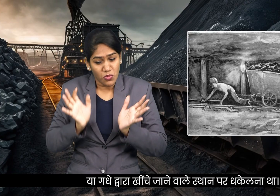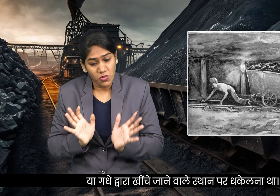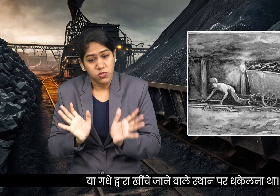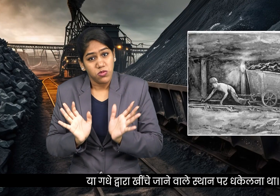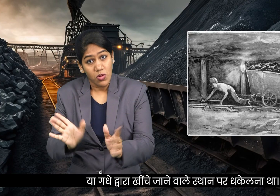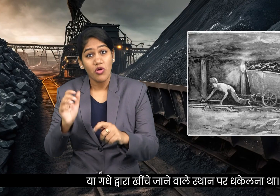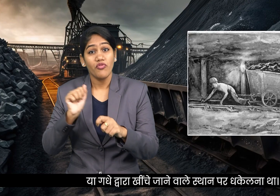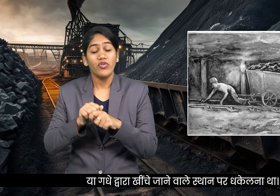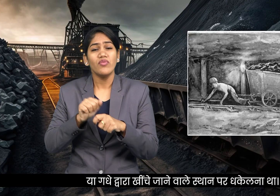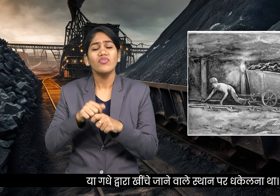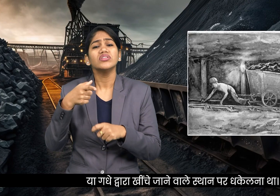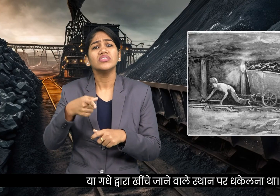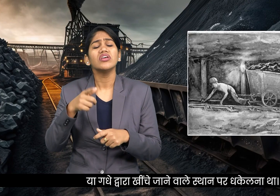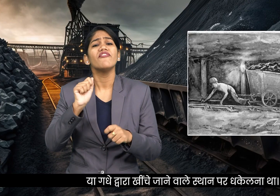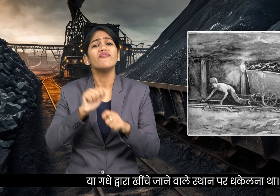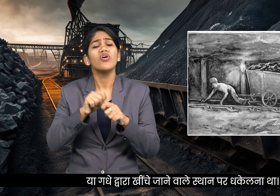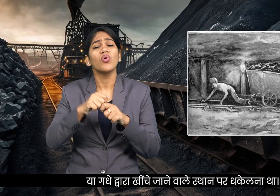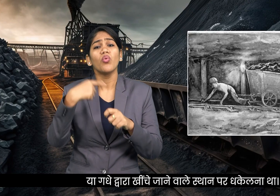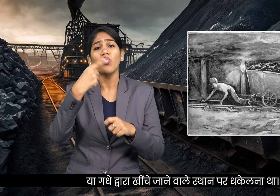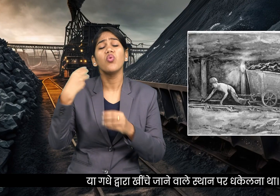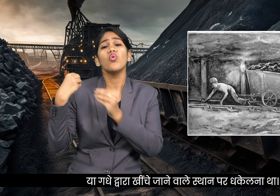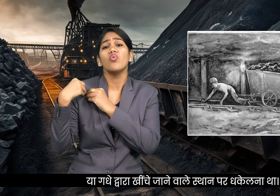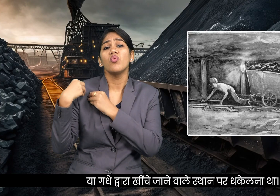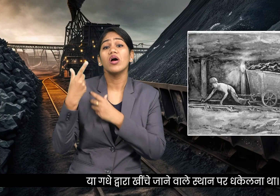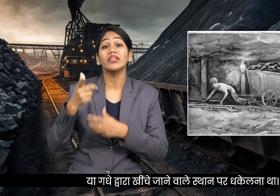पर धकेलना था।